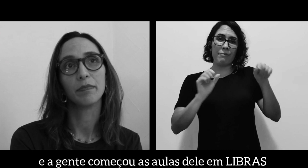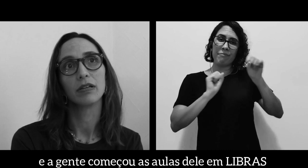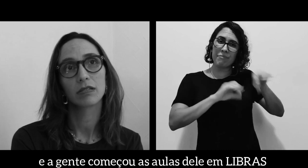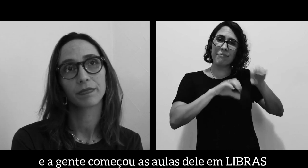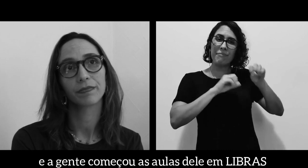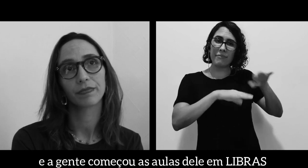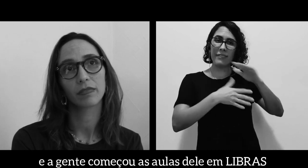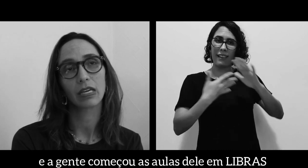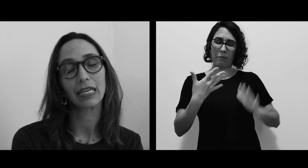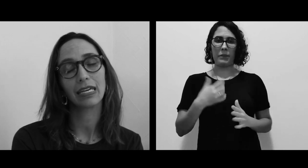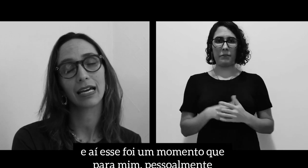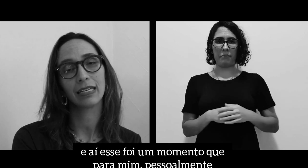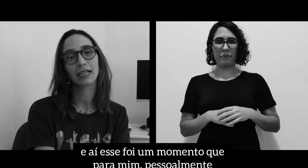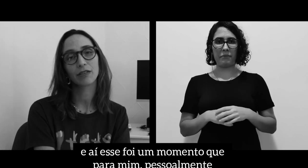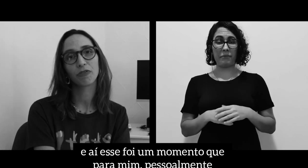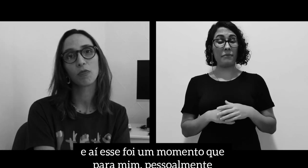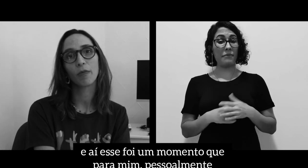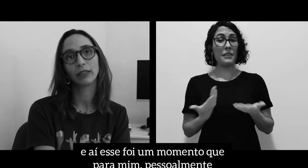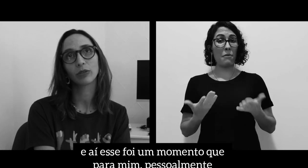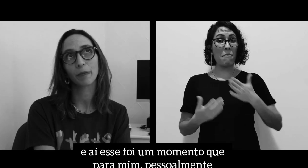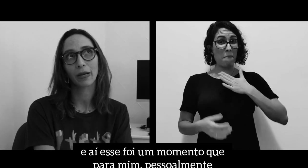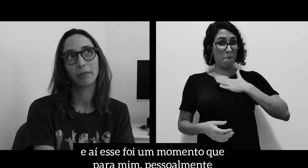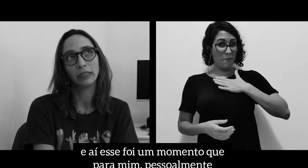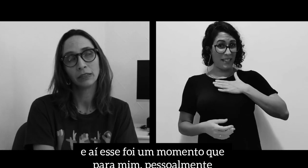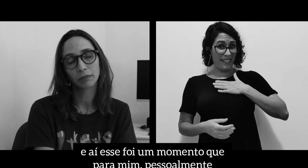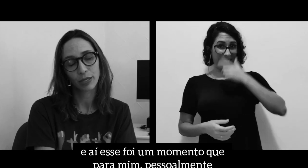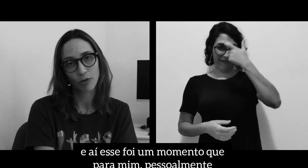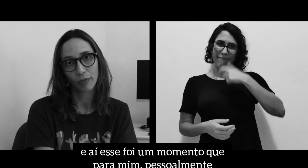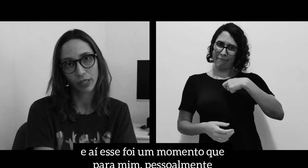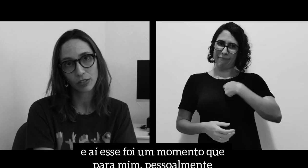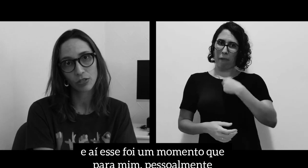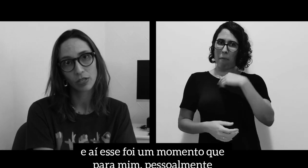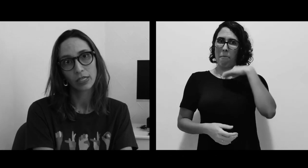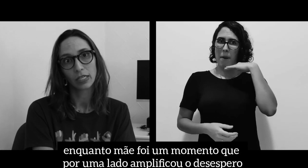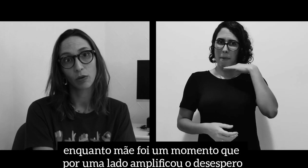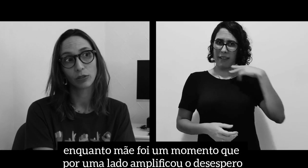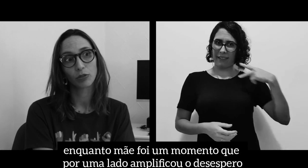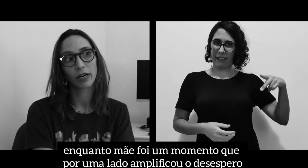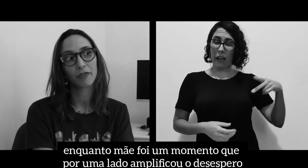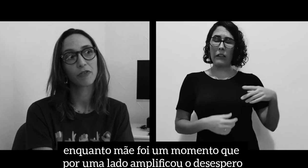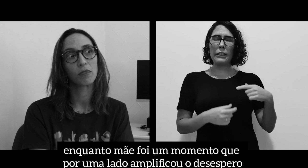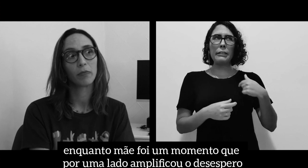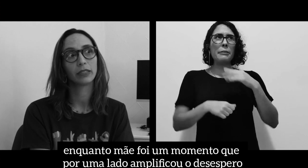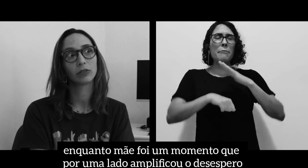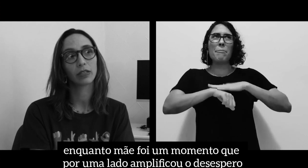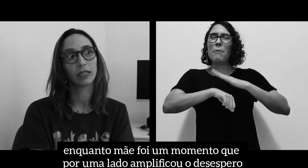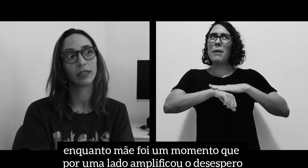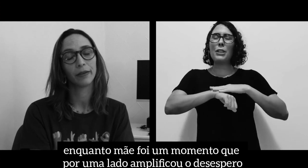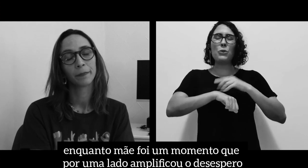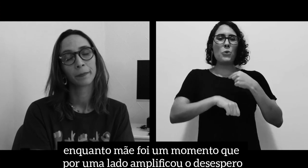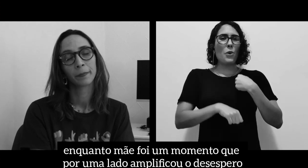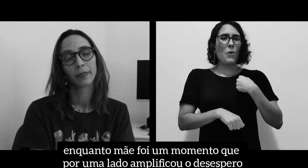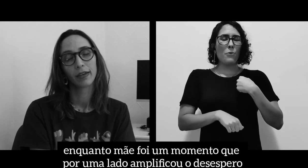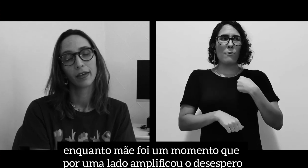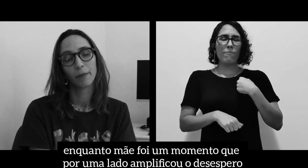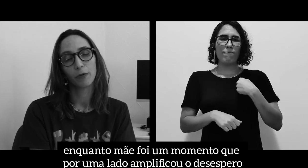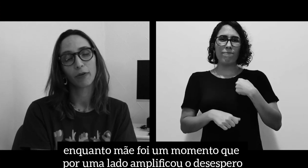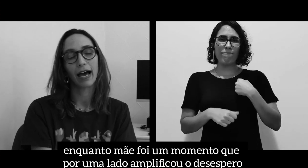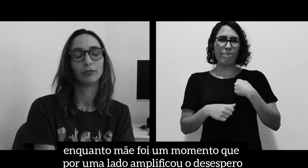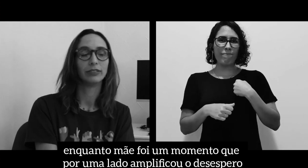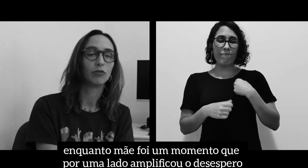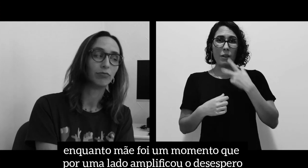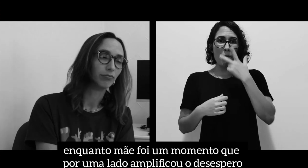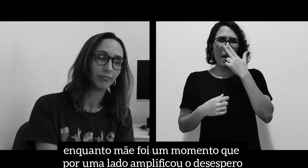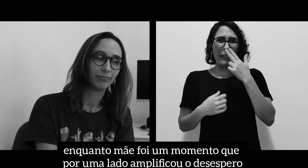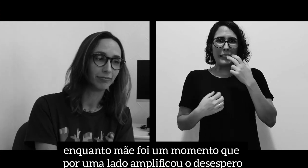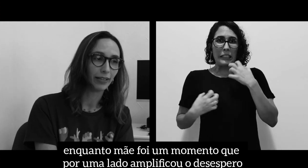em Libras. E aí esse foi o momento que, para mim, pessoalmente, enquanto mãe, foi o momento que, por um